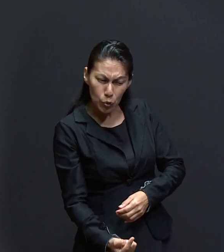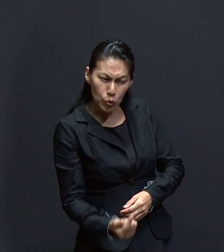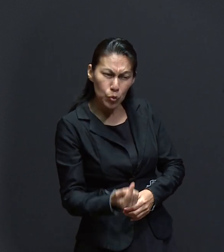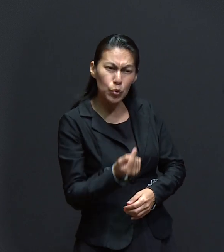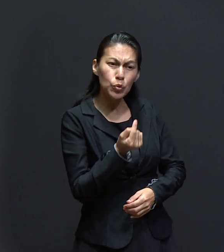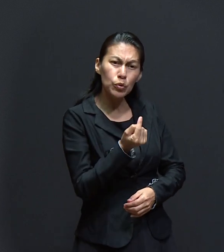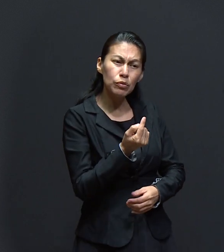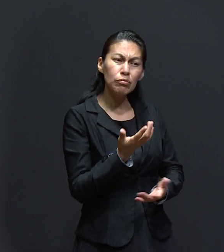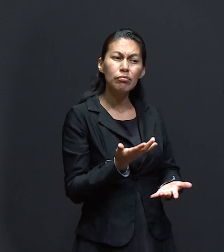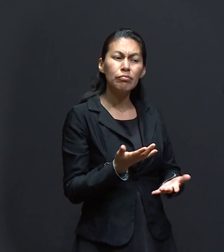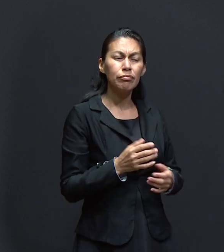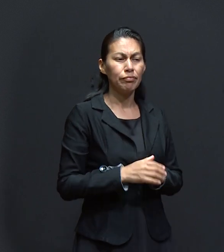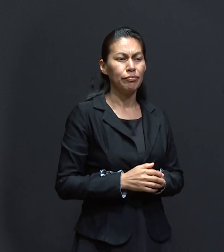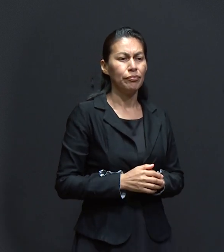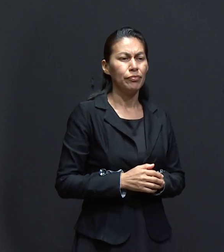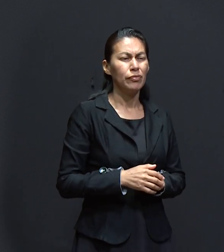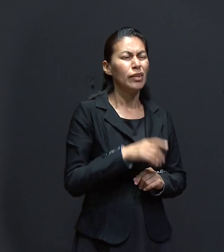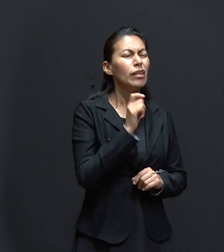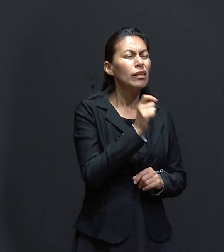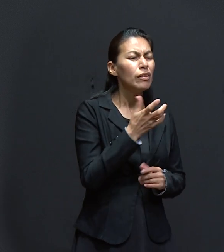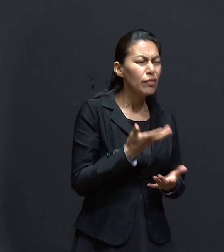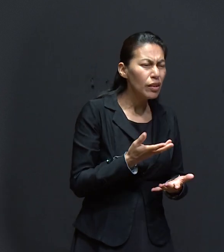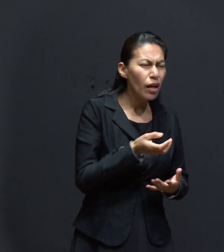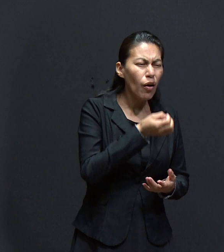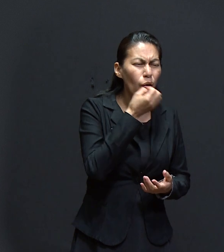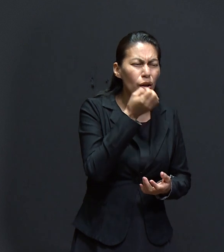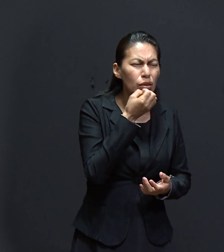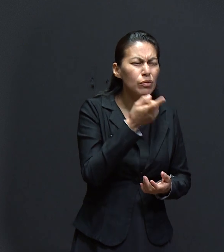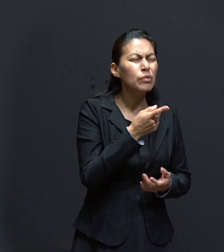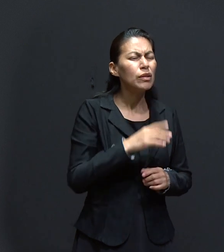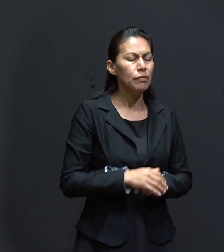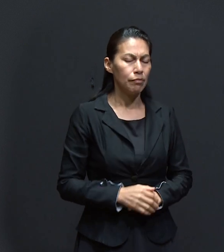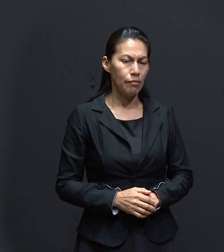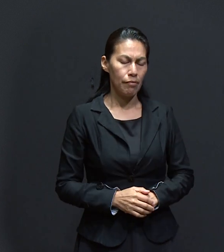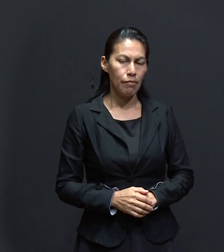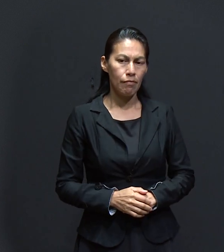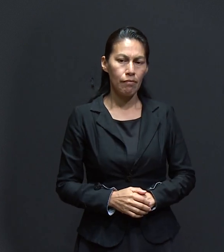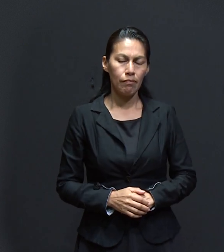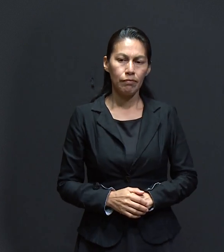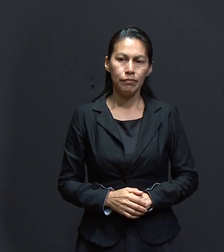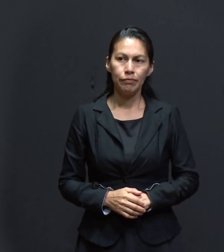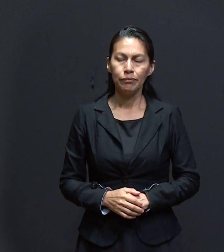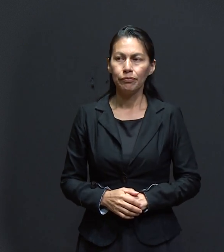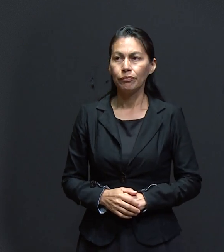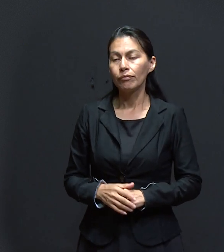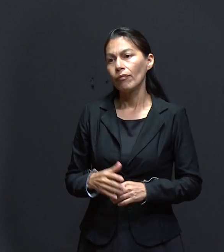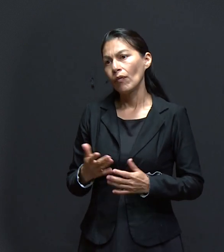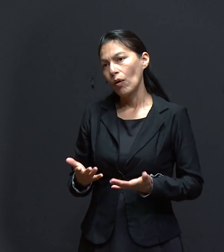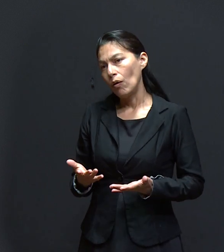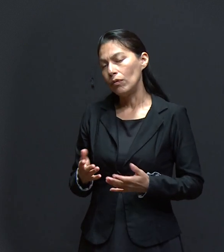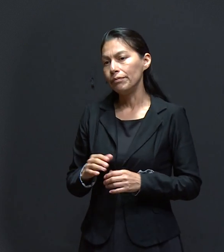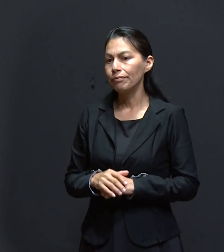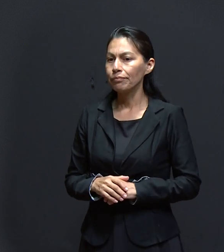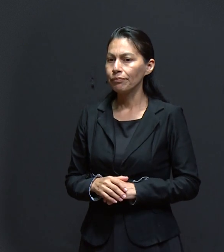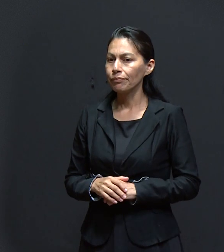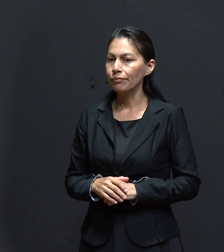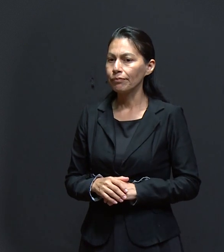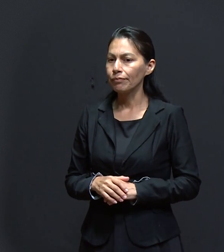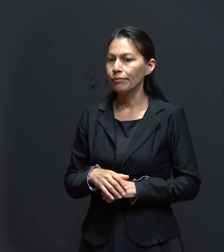aprendiste a orar desde pequeño que ha llegado a ser para ti la oración